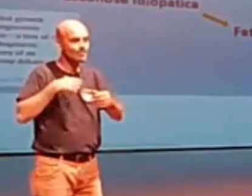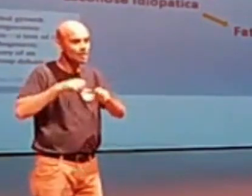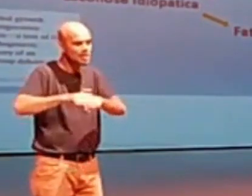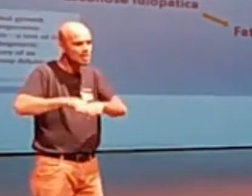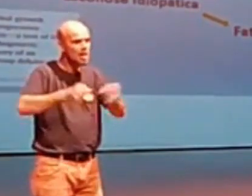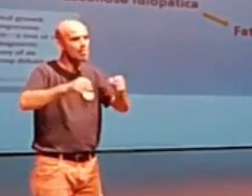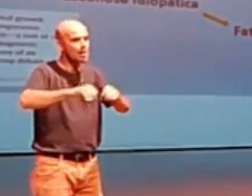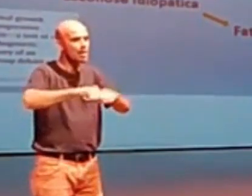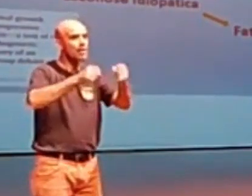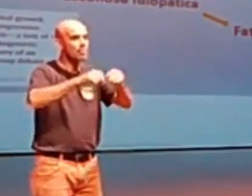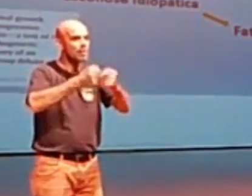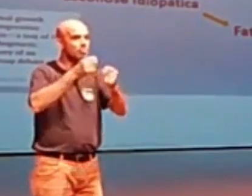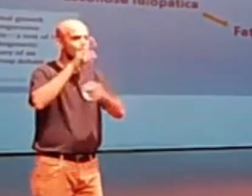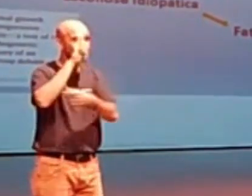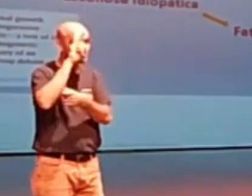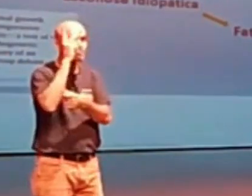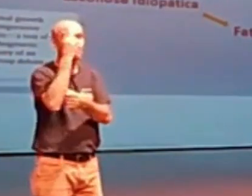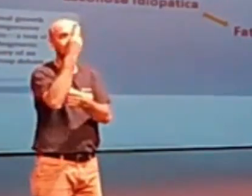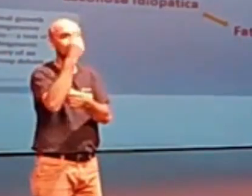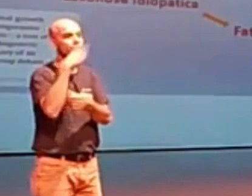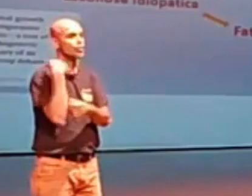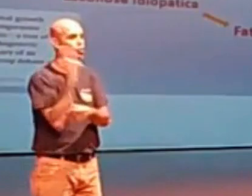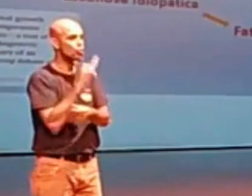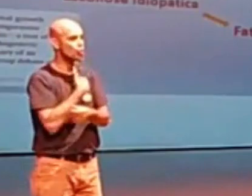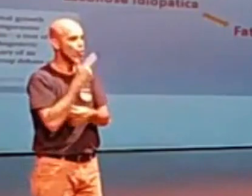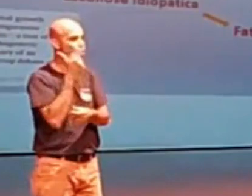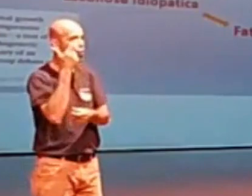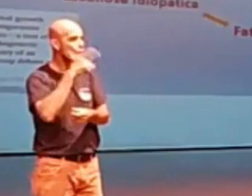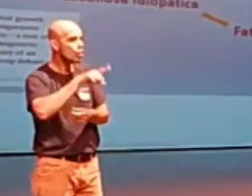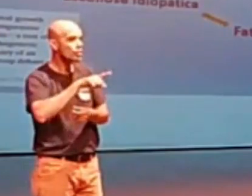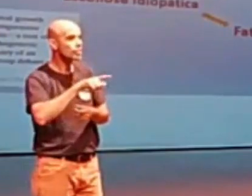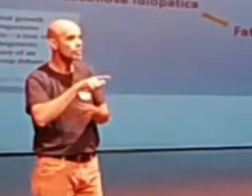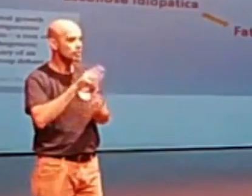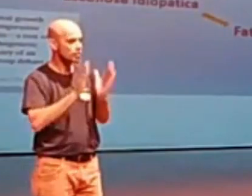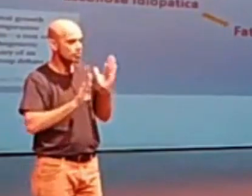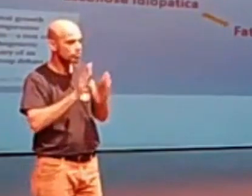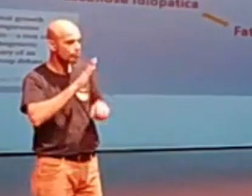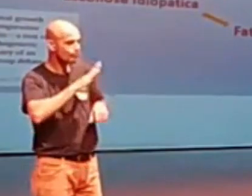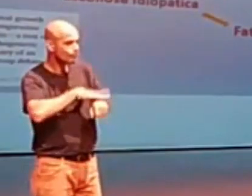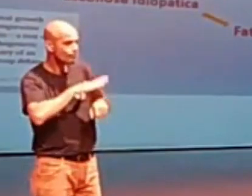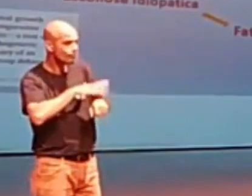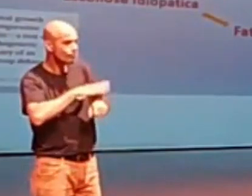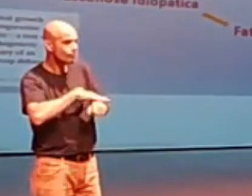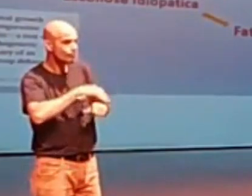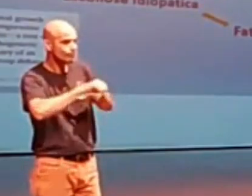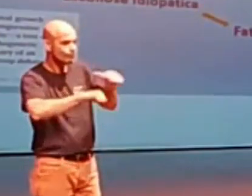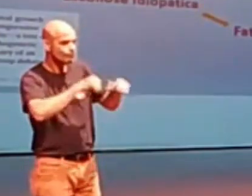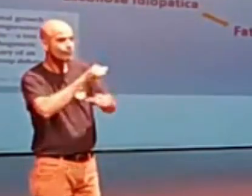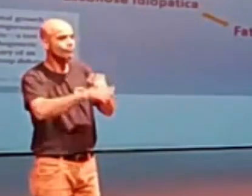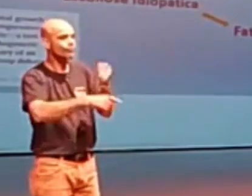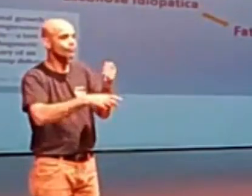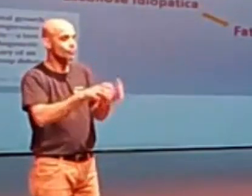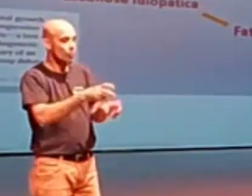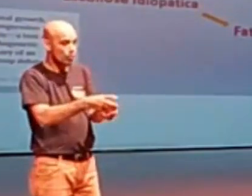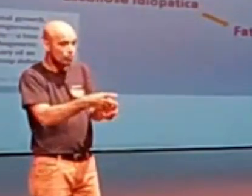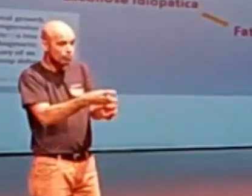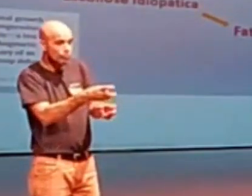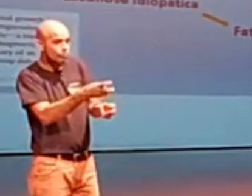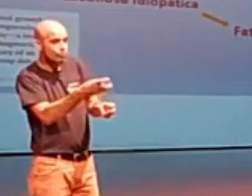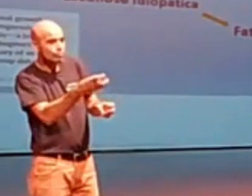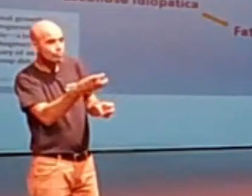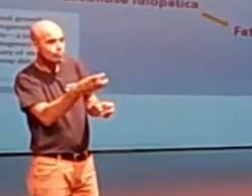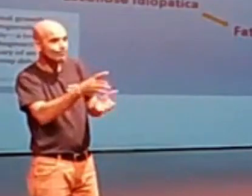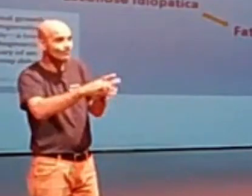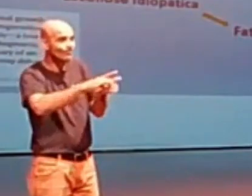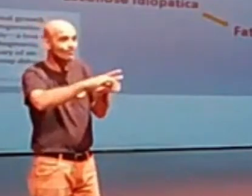isso para que a gente consiga, a partir de um momento, tornar o crescimento, que antes era nosso